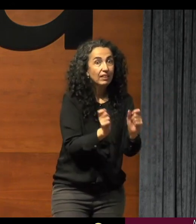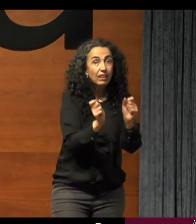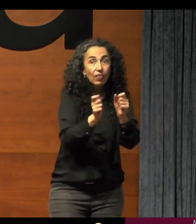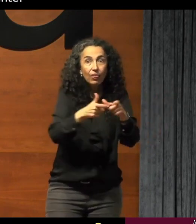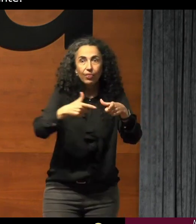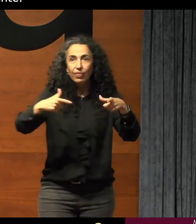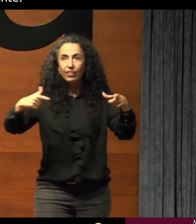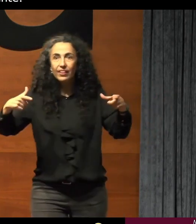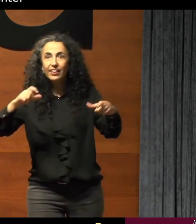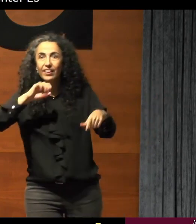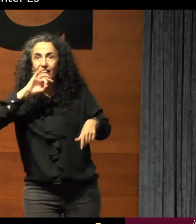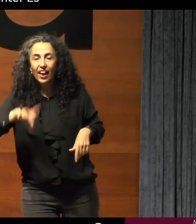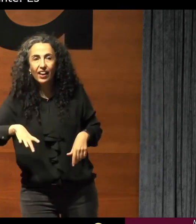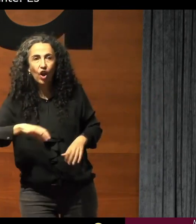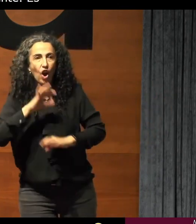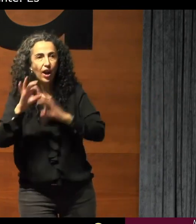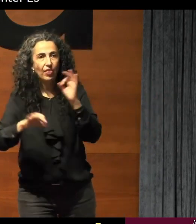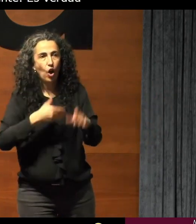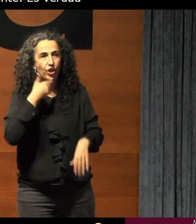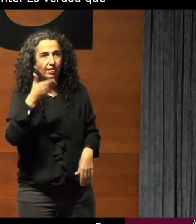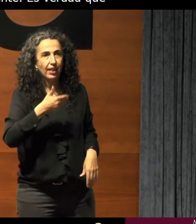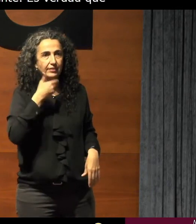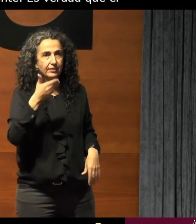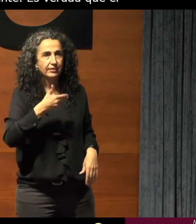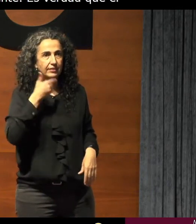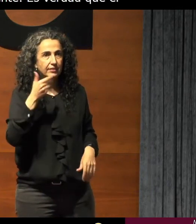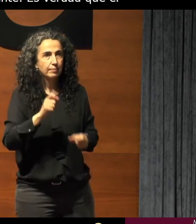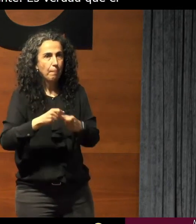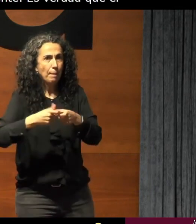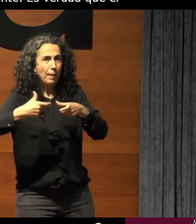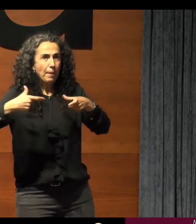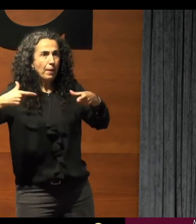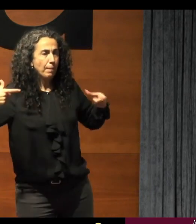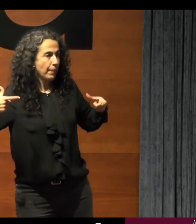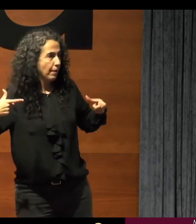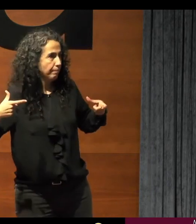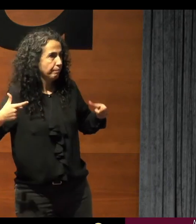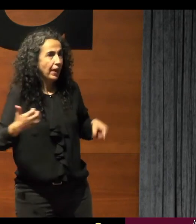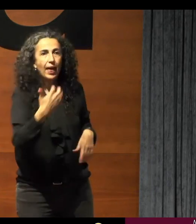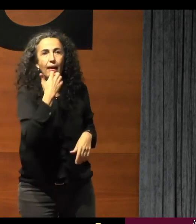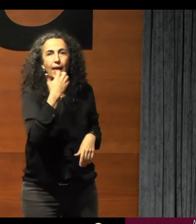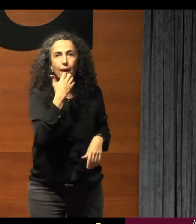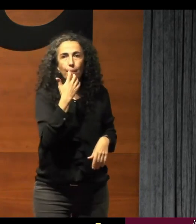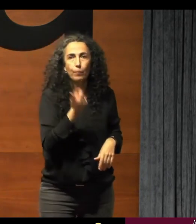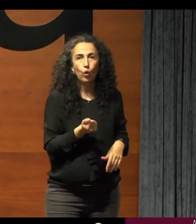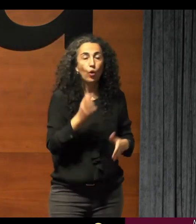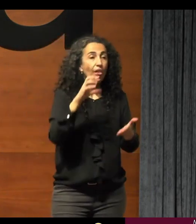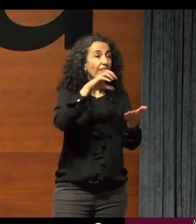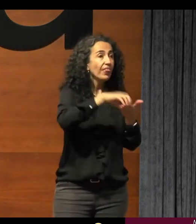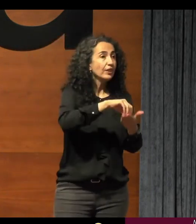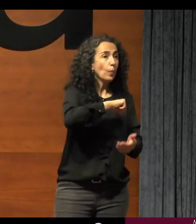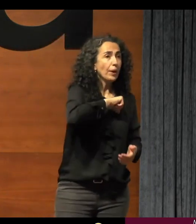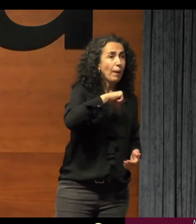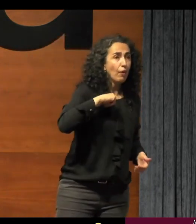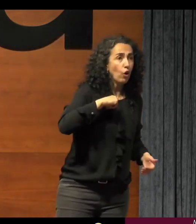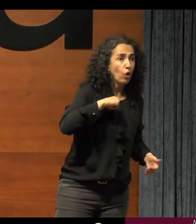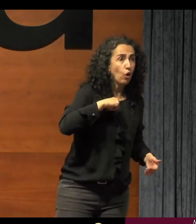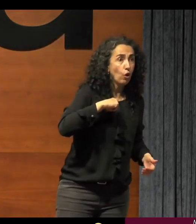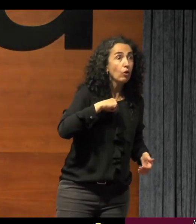el número de festivales que se organizan ya no ha sido tanto así dentro del movimiento asociativo de personas sordas,